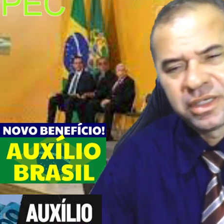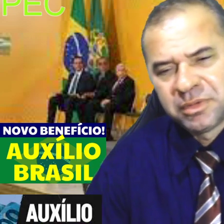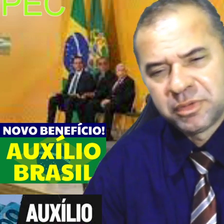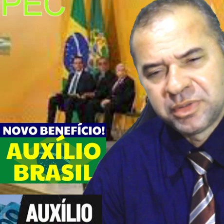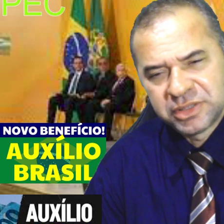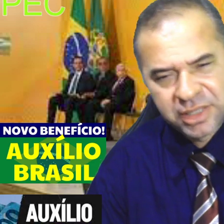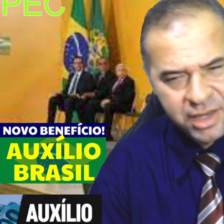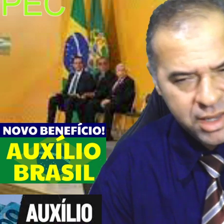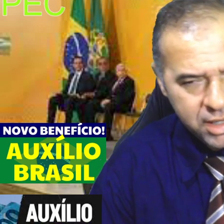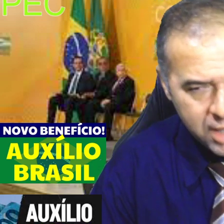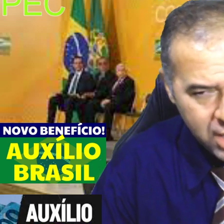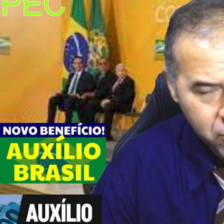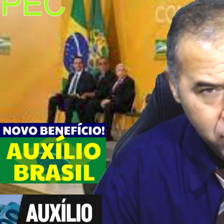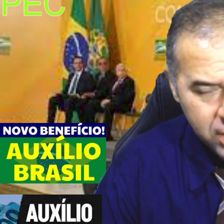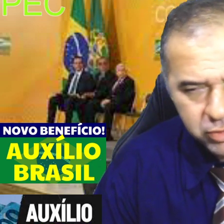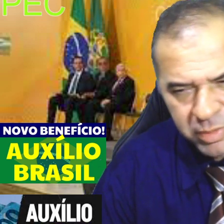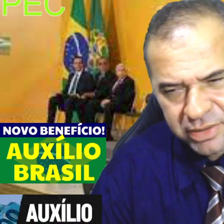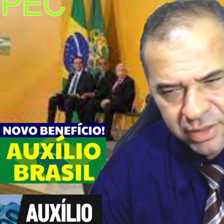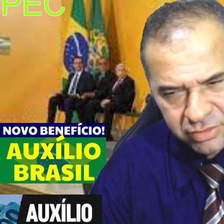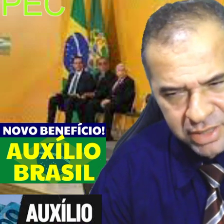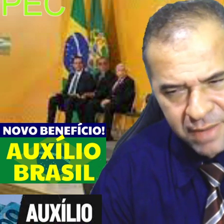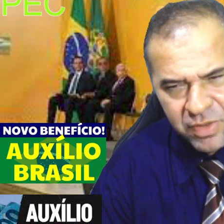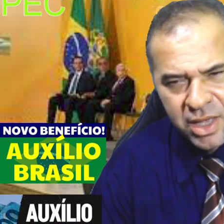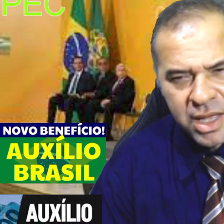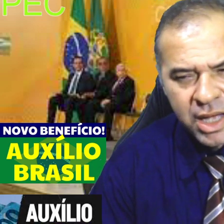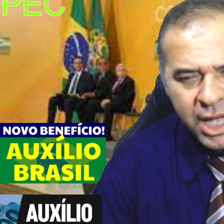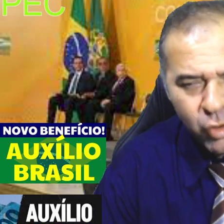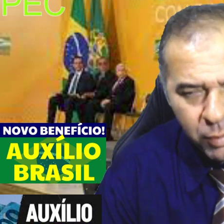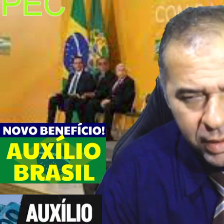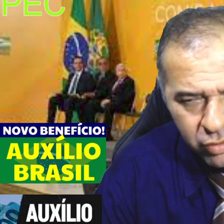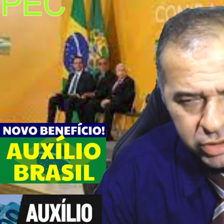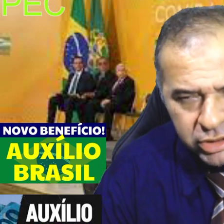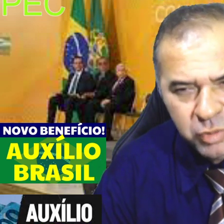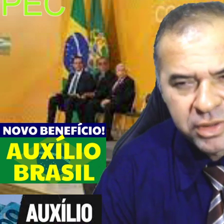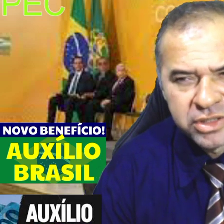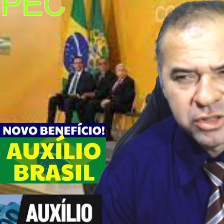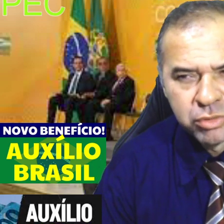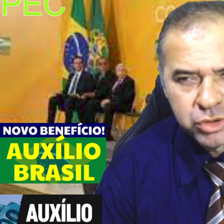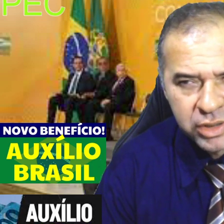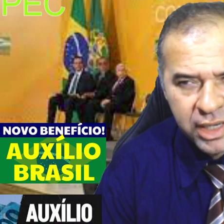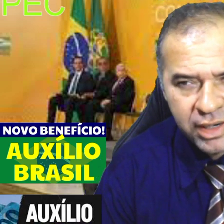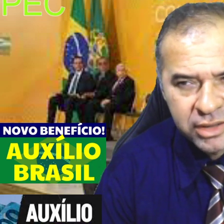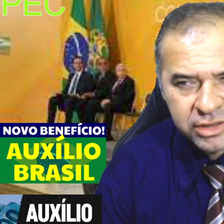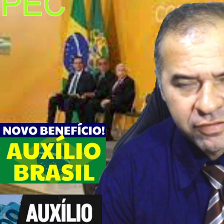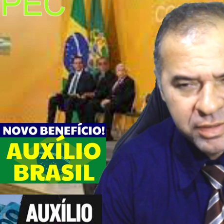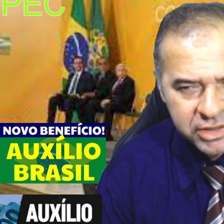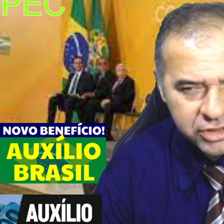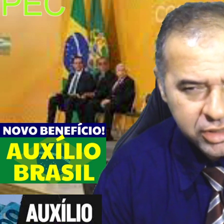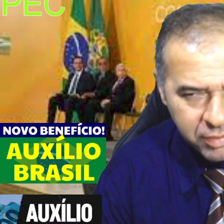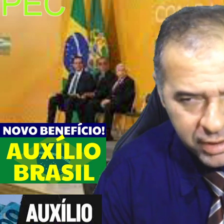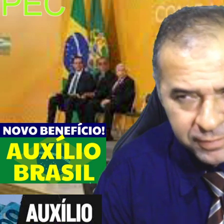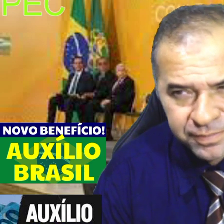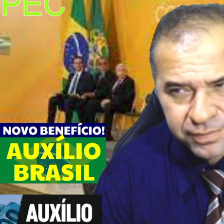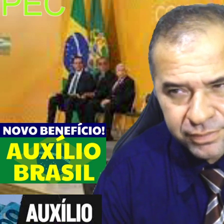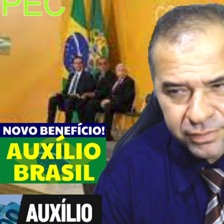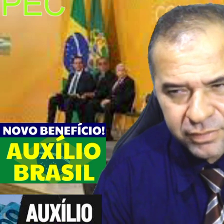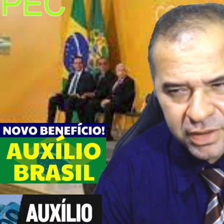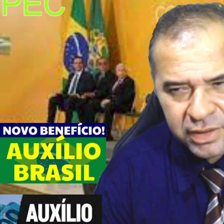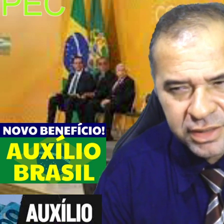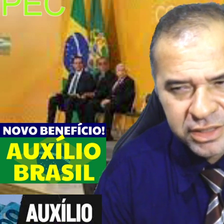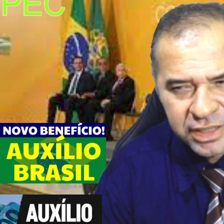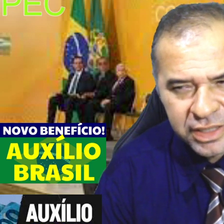pobreza extrema pobreza quero lugares os brasileiros tá acompanha o que disse o presidente bolsonaro ele esteve presente